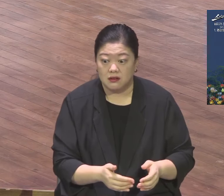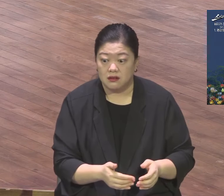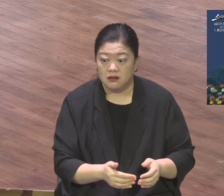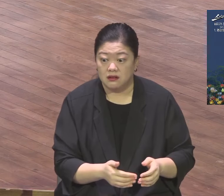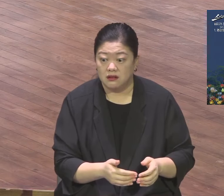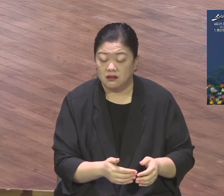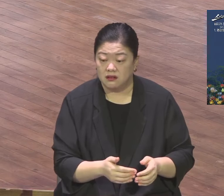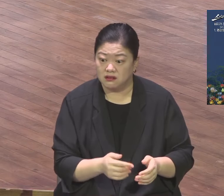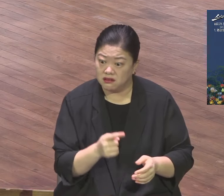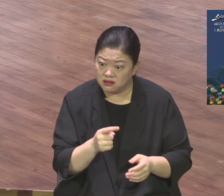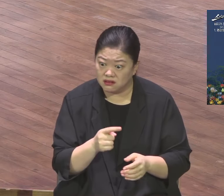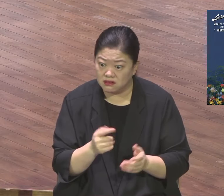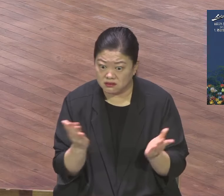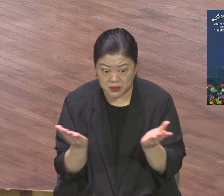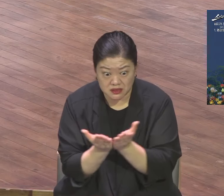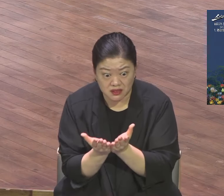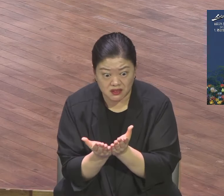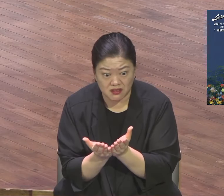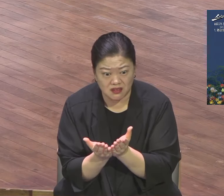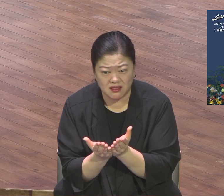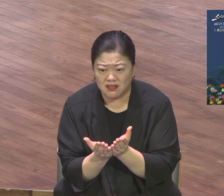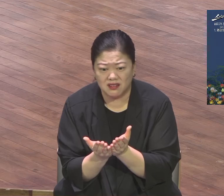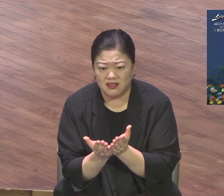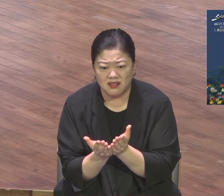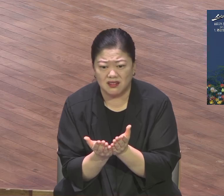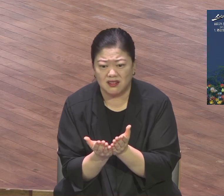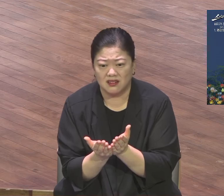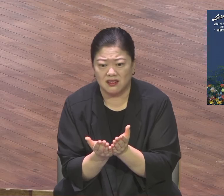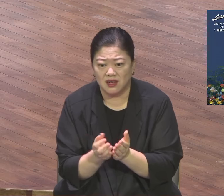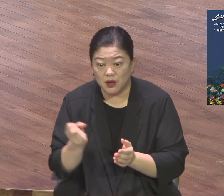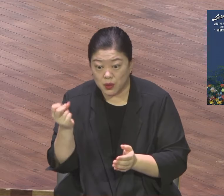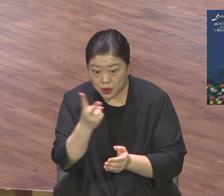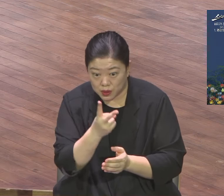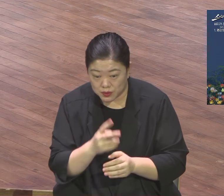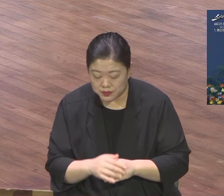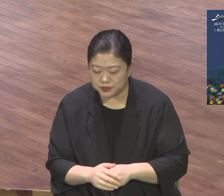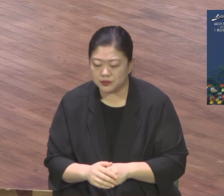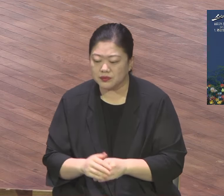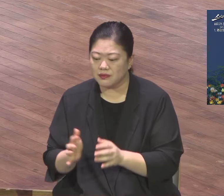소리, 손해보는 소리 뭐 들으면 막 흔들립니다.